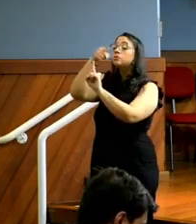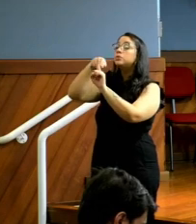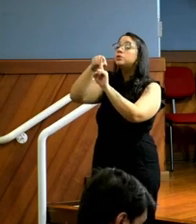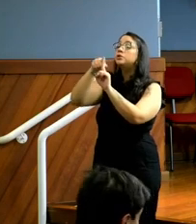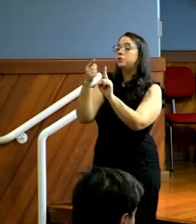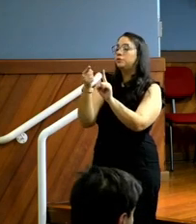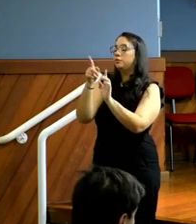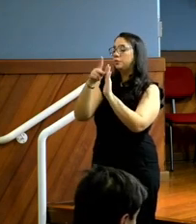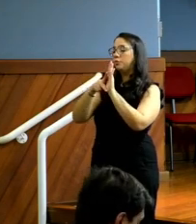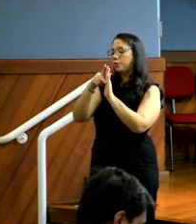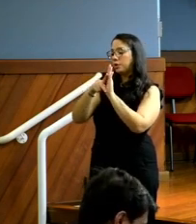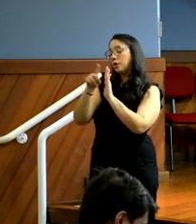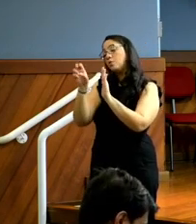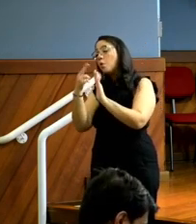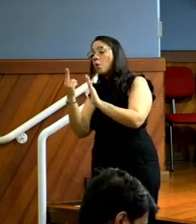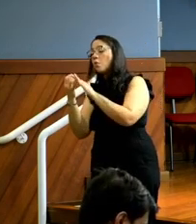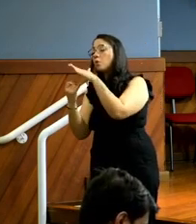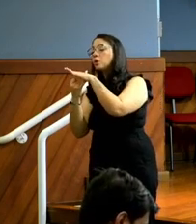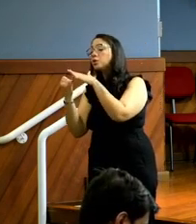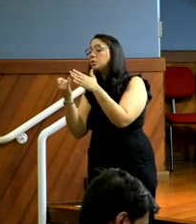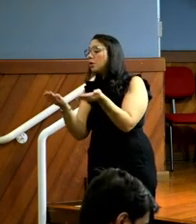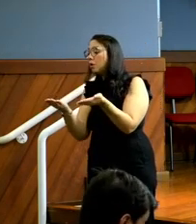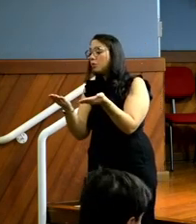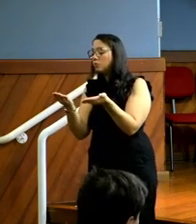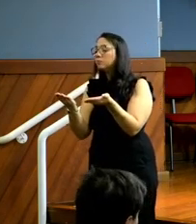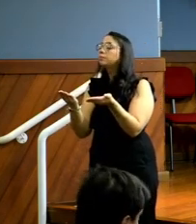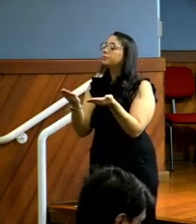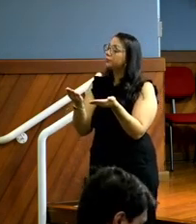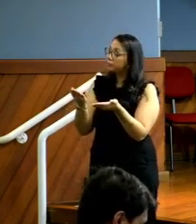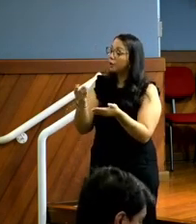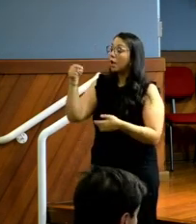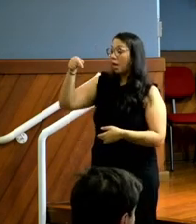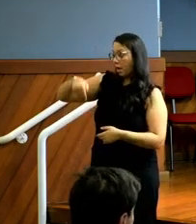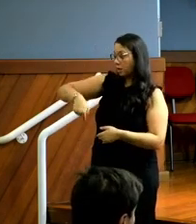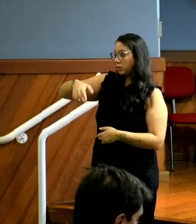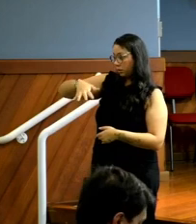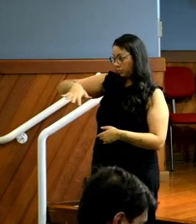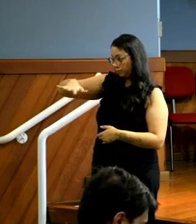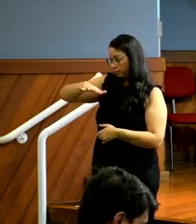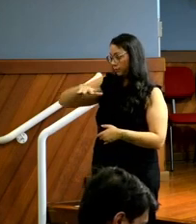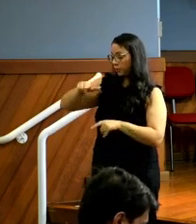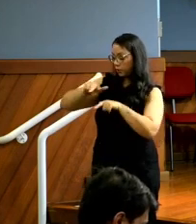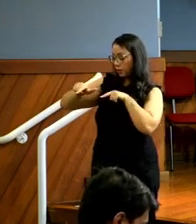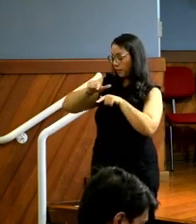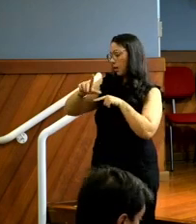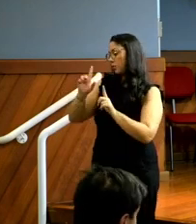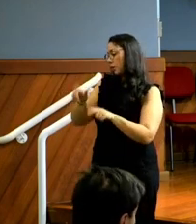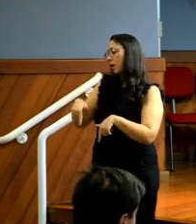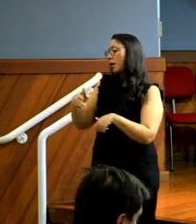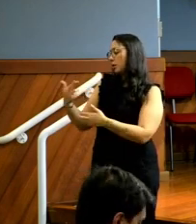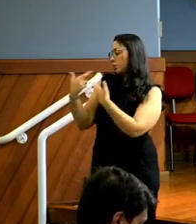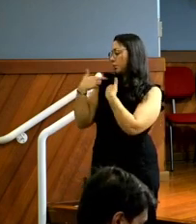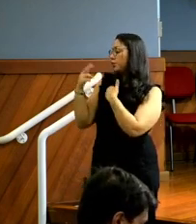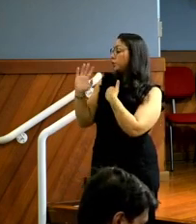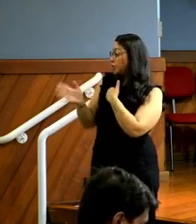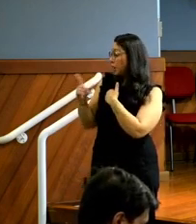projeto ou da instituição? No CMU, a gente, naquela organização daquela cadeia, que está publicado na